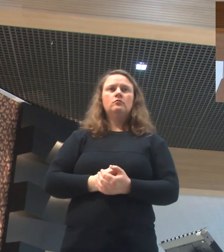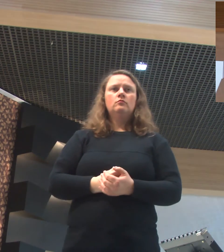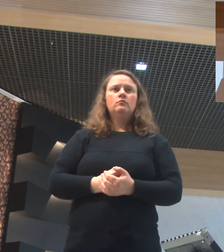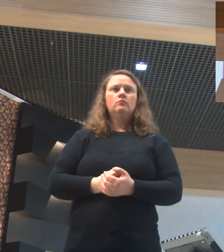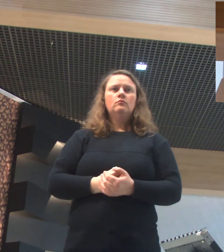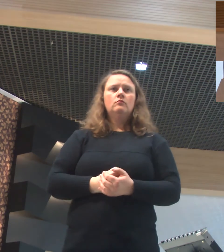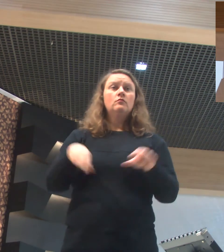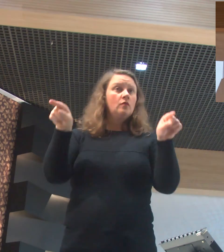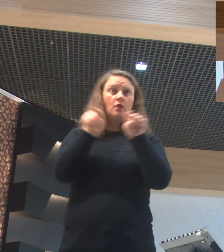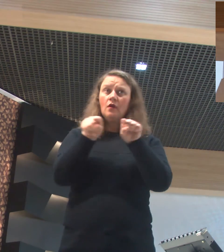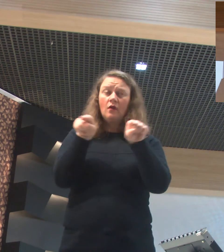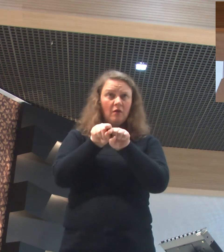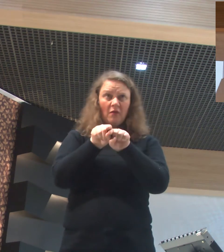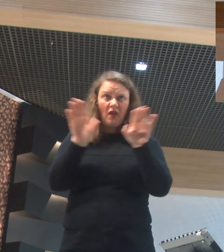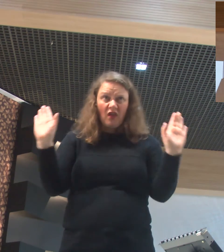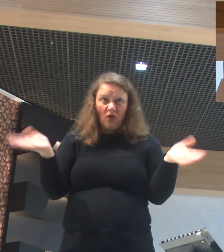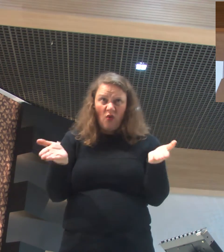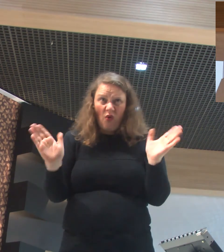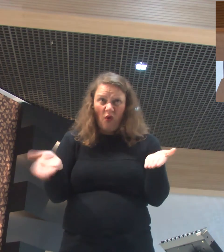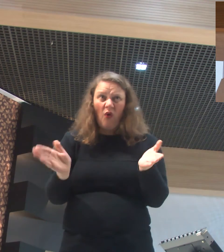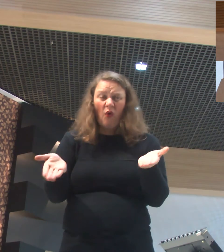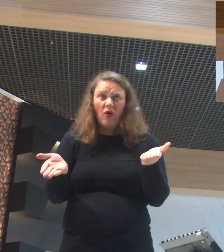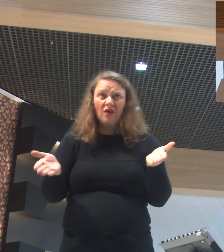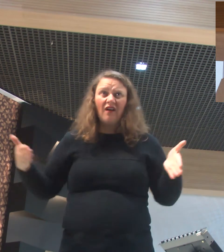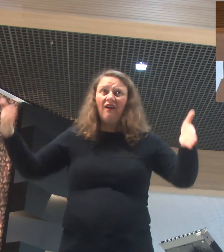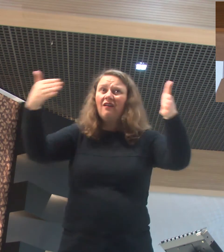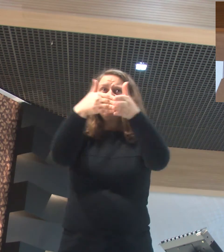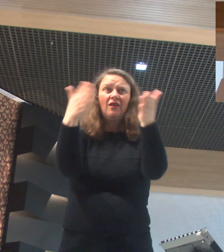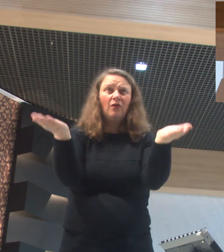só do tempo dos fariseus, é hoje, tem muita gente